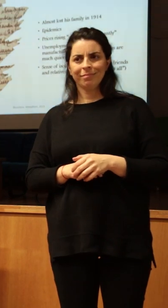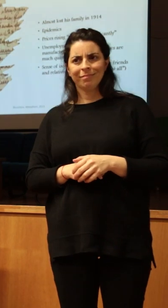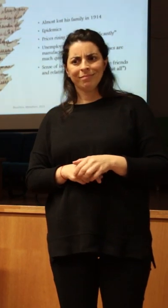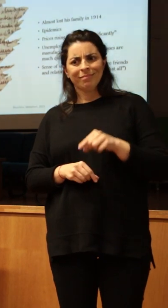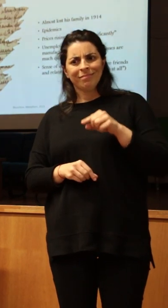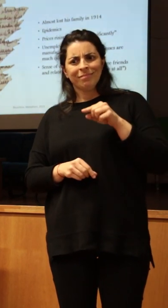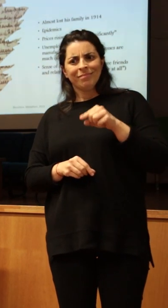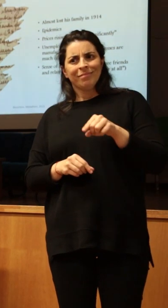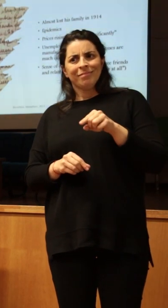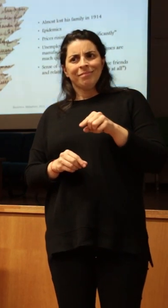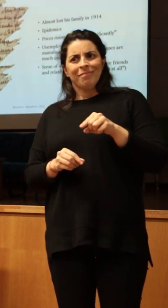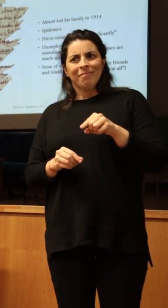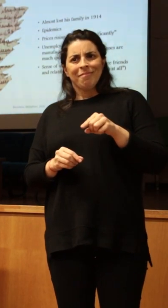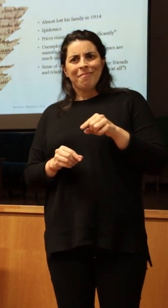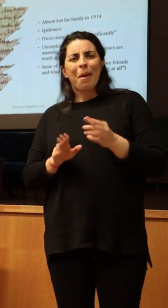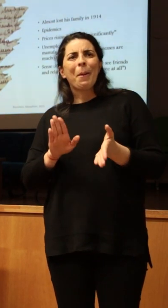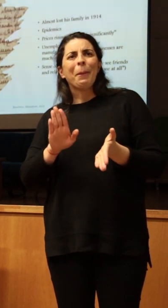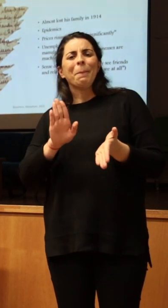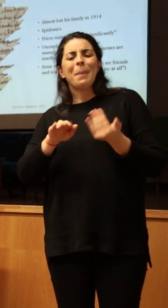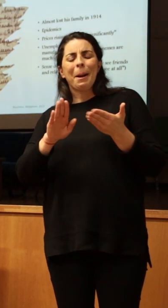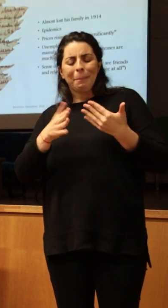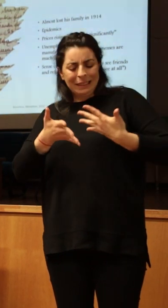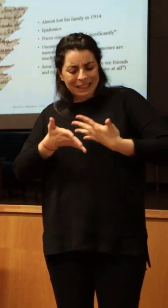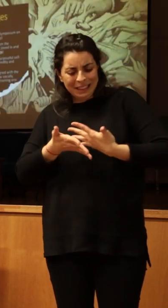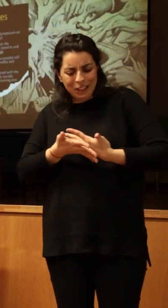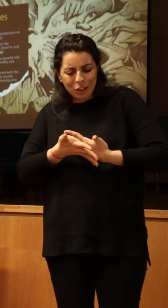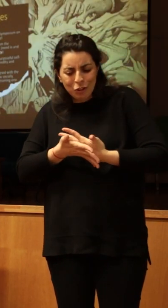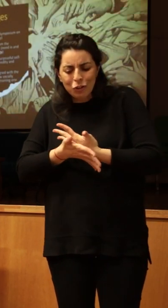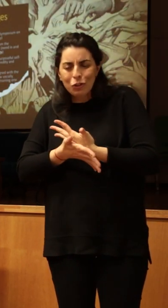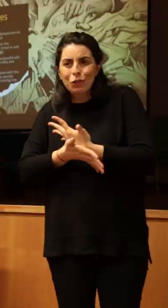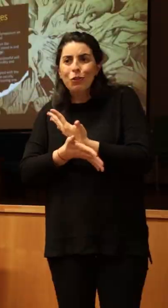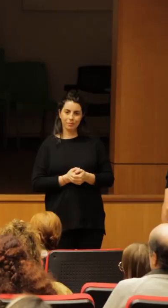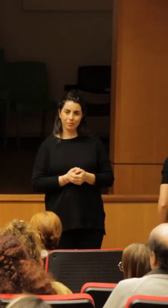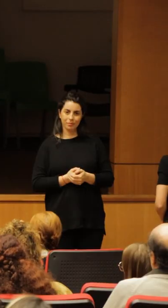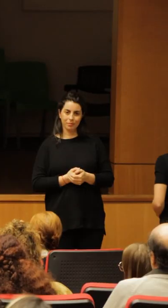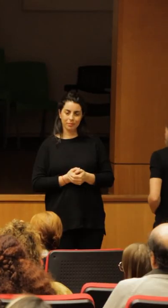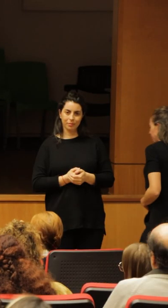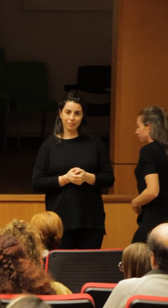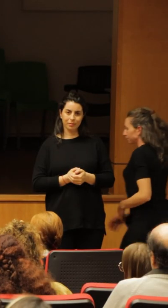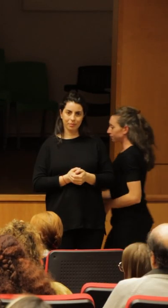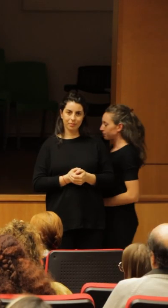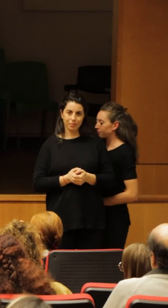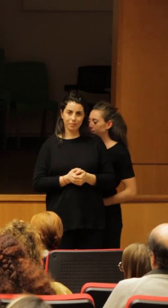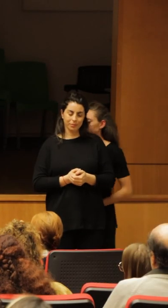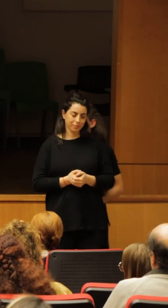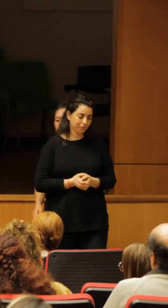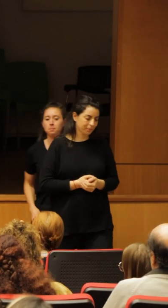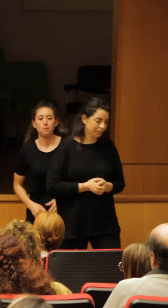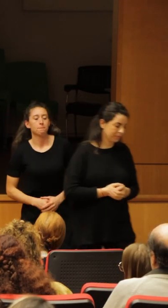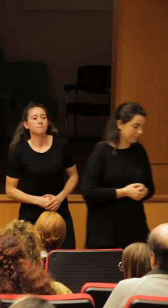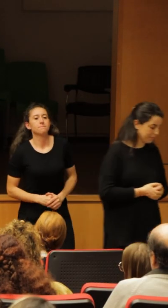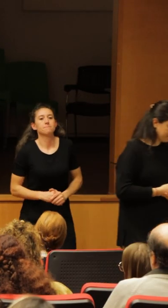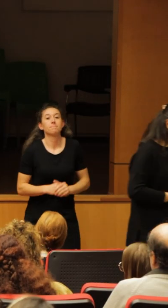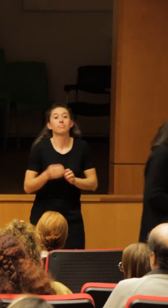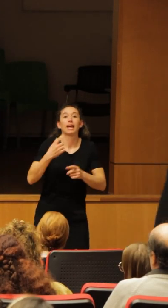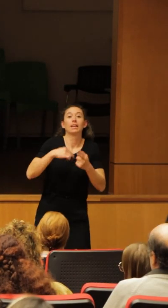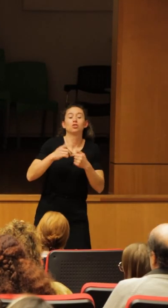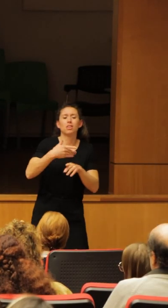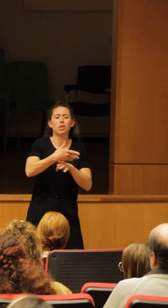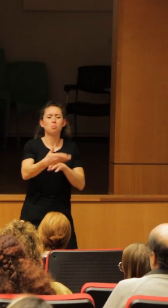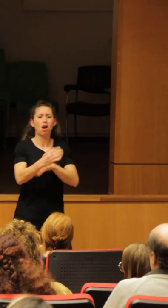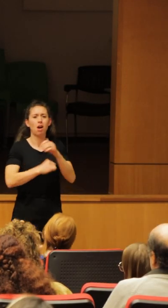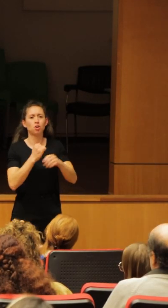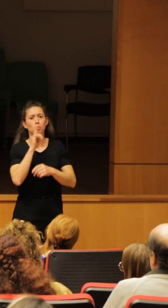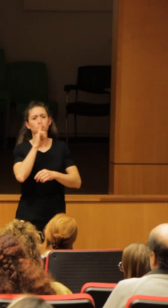Esto sumaba todavía más dolor a él, porque él estaba del lado austrohúngaro, pero estaba esta otra realidad de los padres de su esposa del